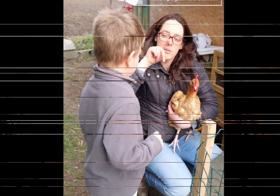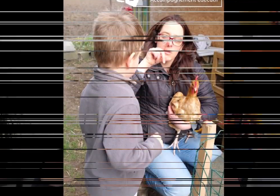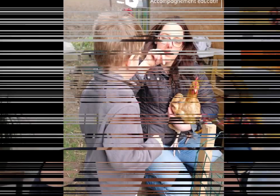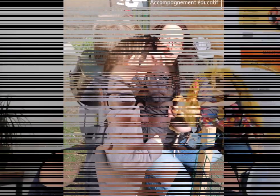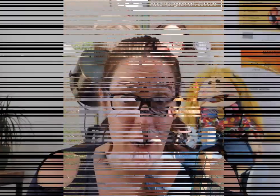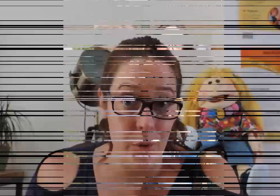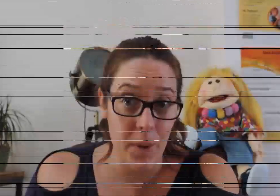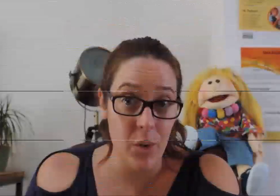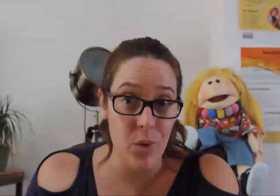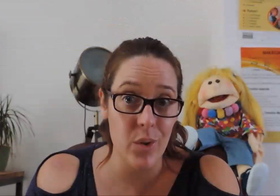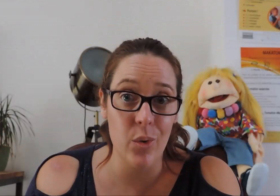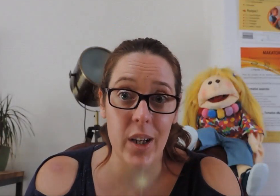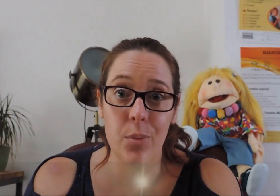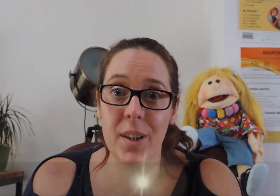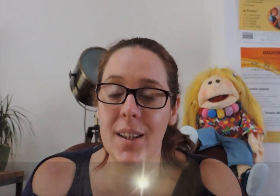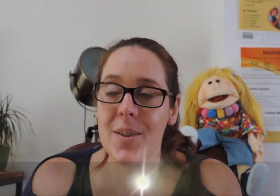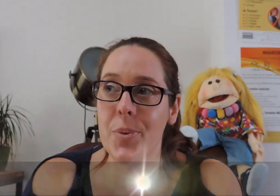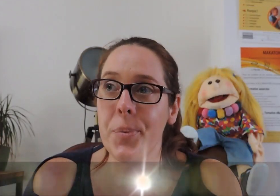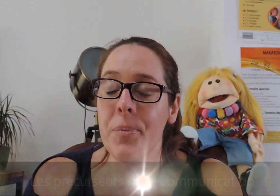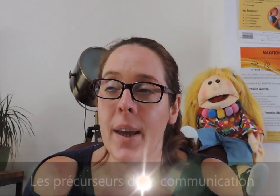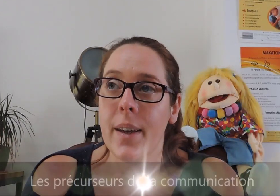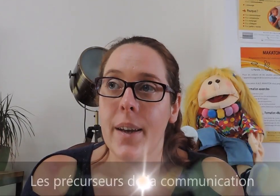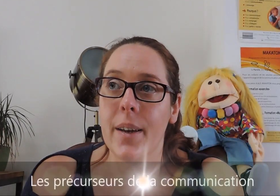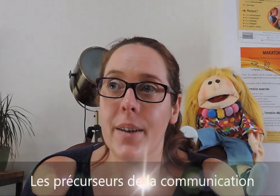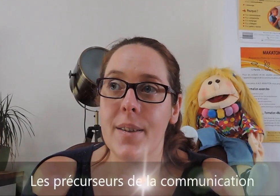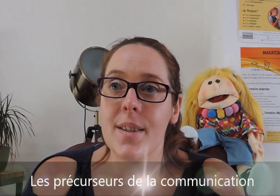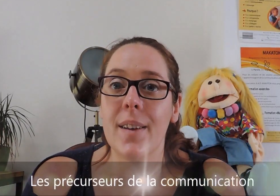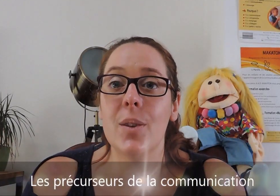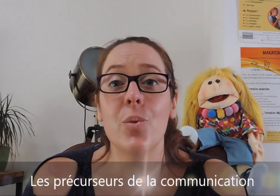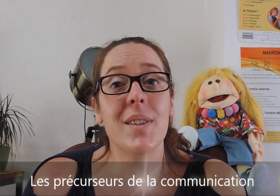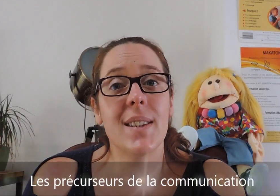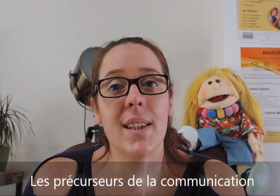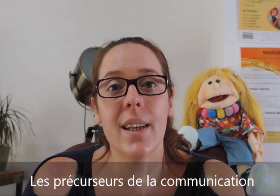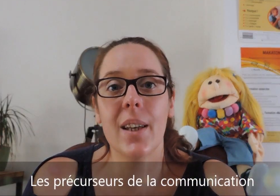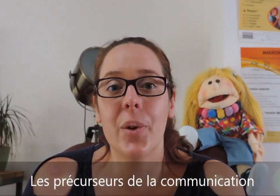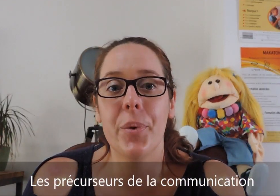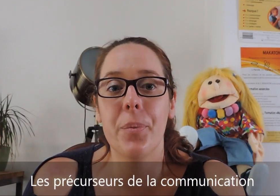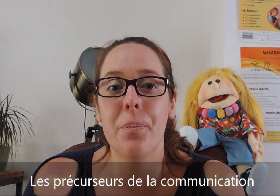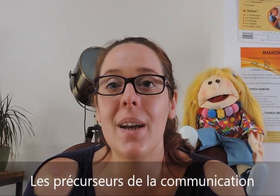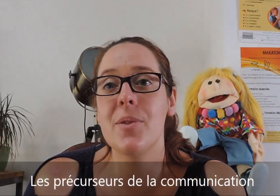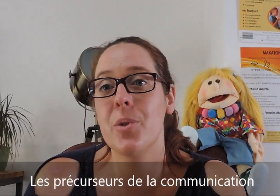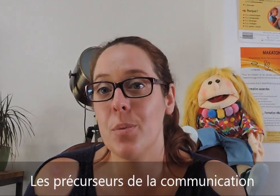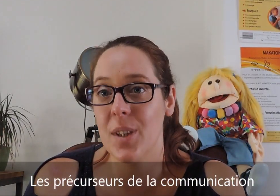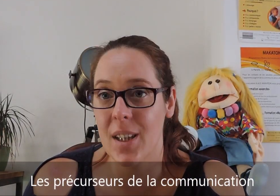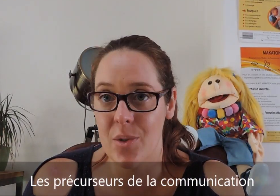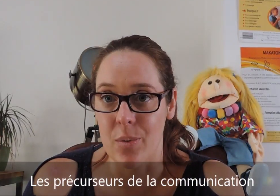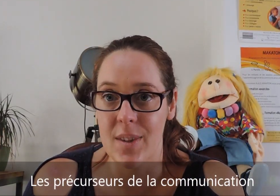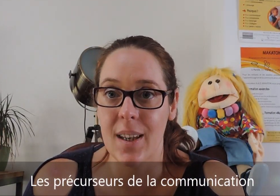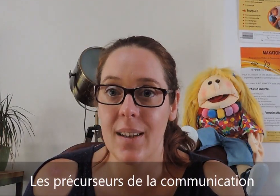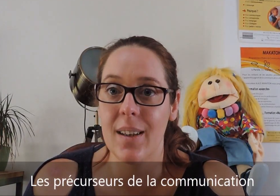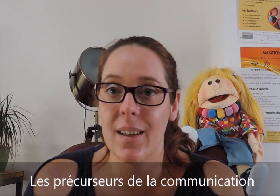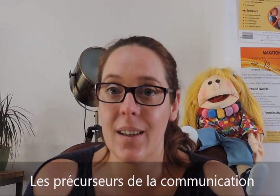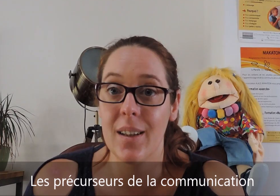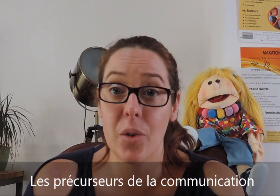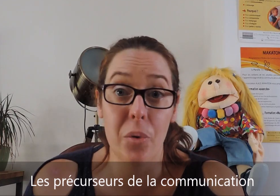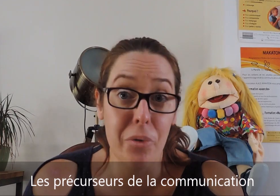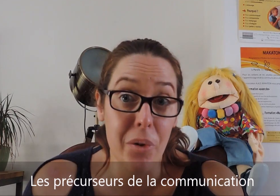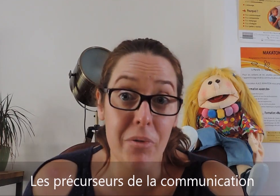quand je parle de précurseurs de la communication euh ça va être tout ce qui est euh base de communication ce qu'un enfant